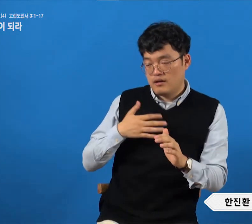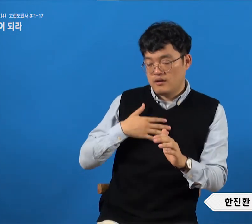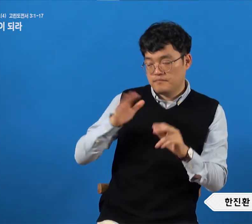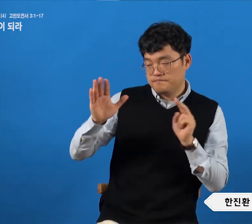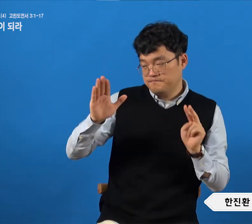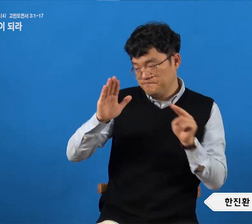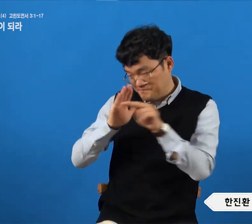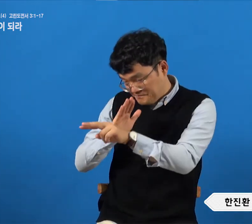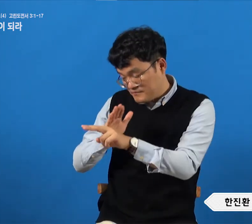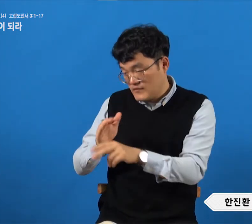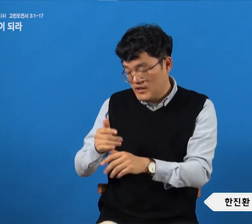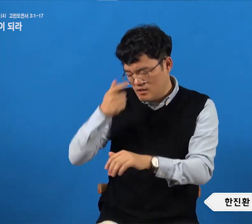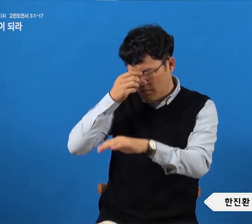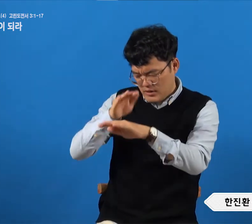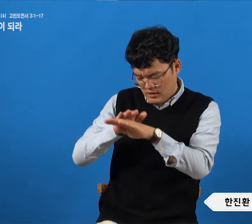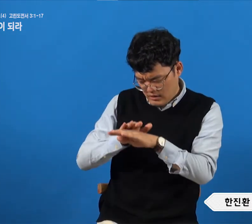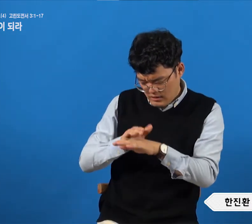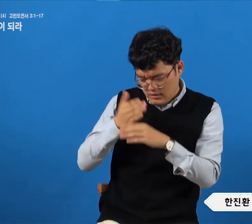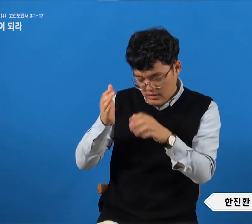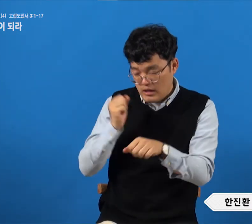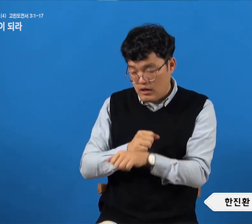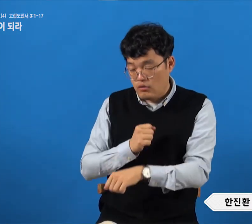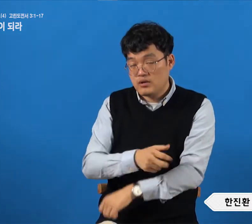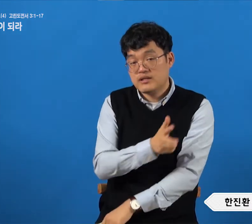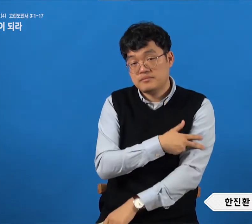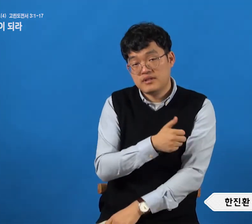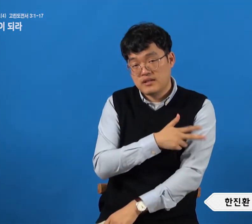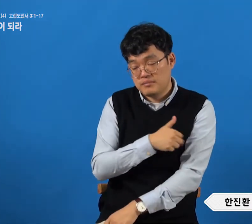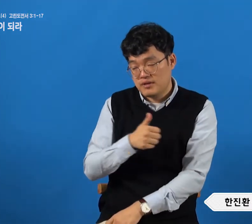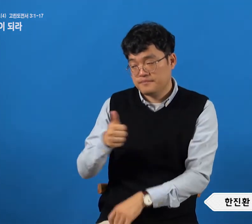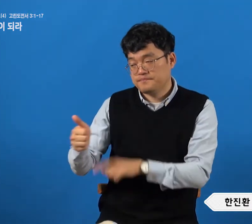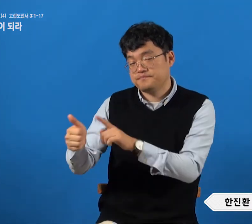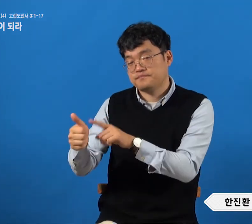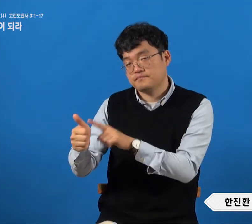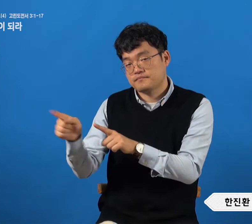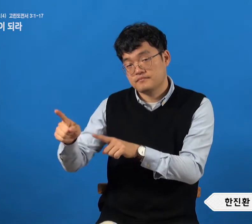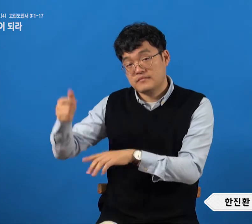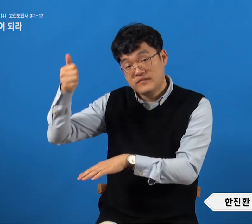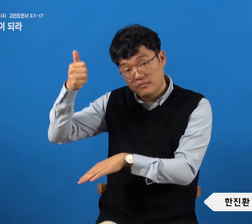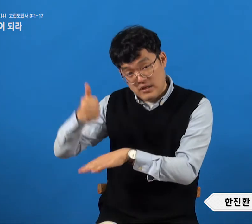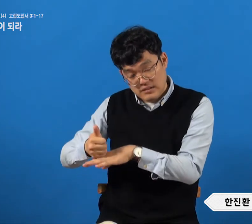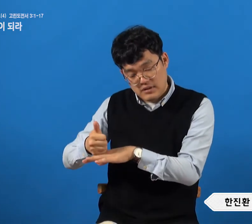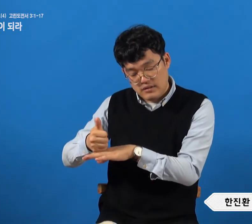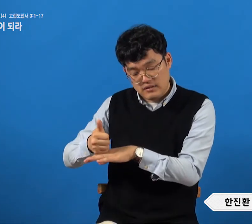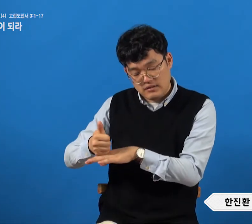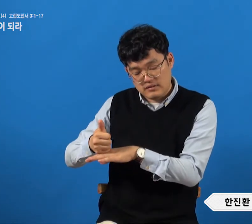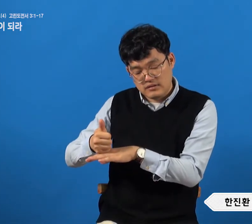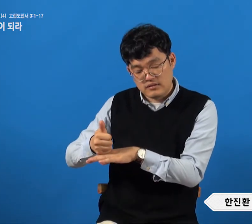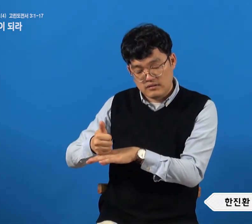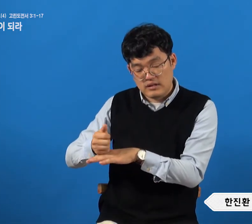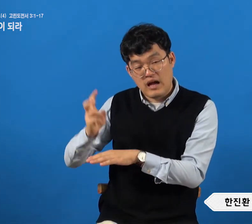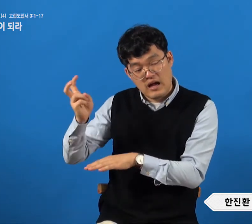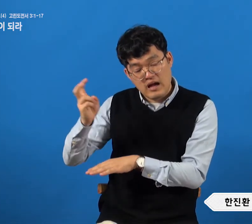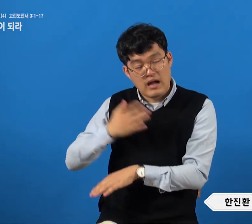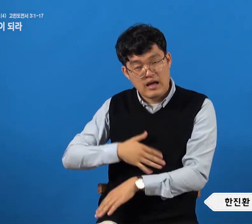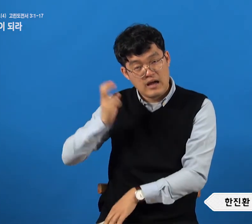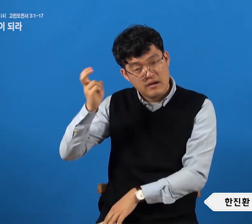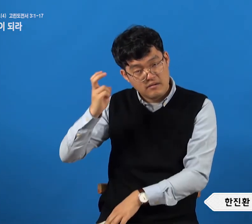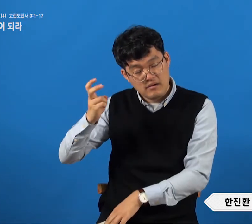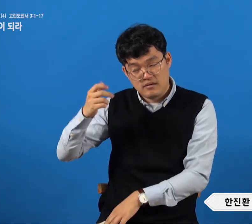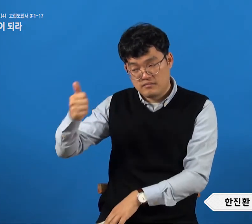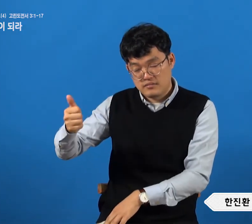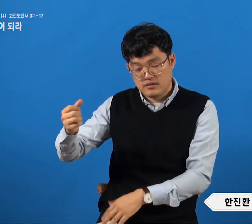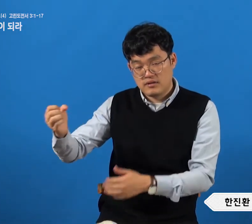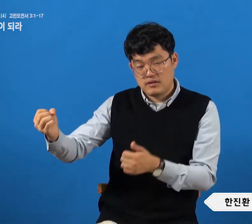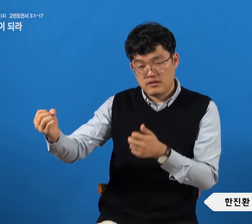예배를 간절하게 드리고, 그리고 집사님이 마지막인 것을 직감하셨는지